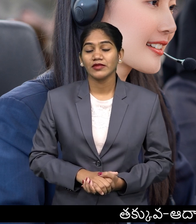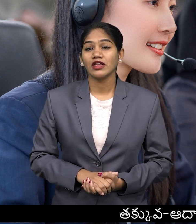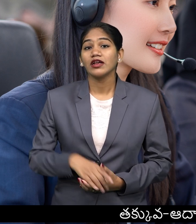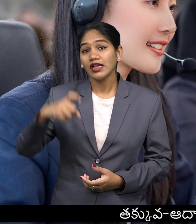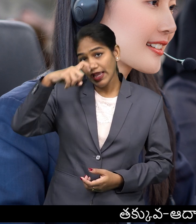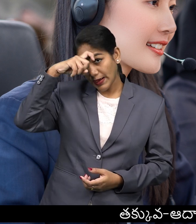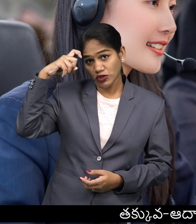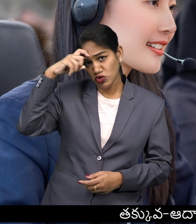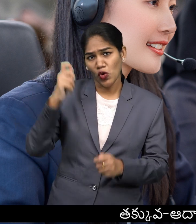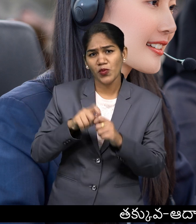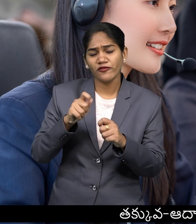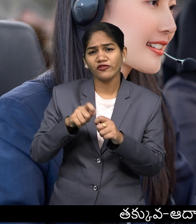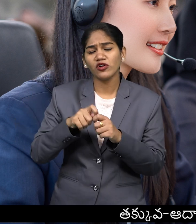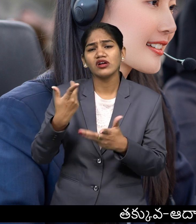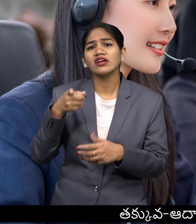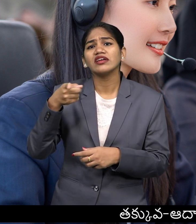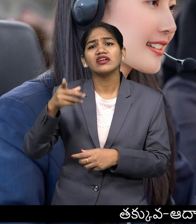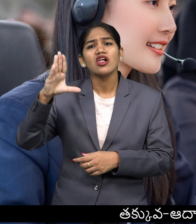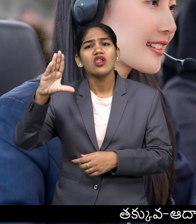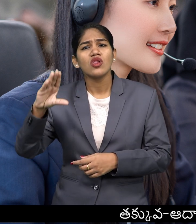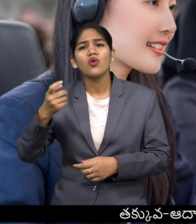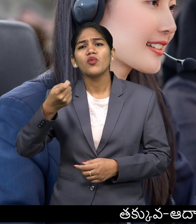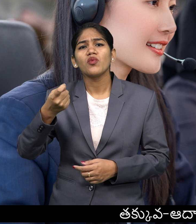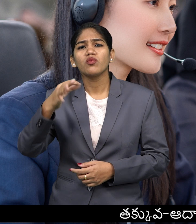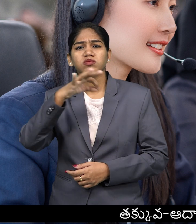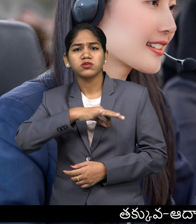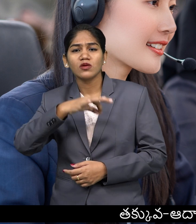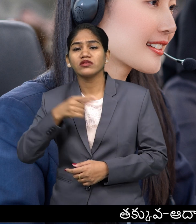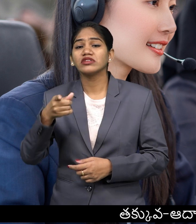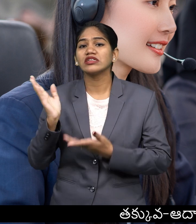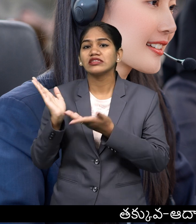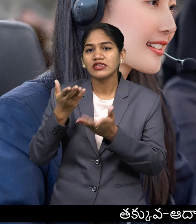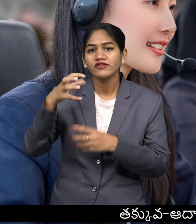తక్కువ ఆదాయ సేవారంగంలో ఉపాధి,